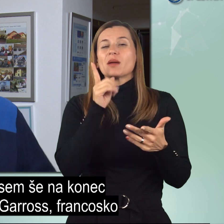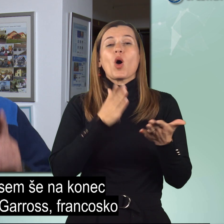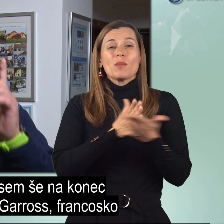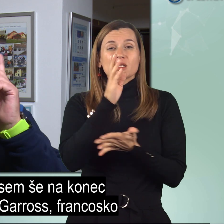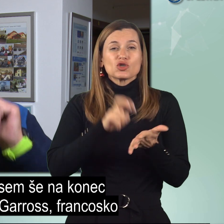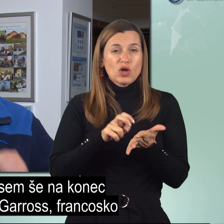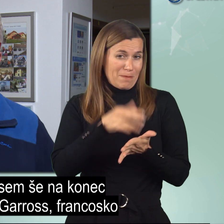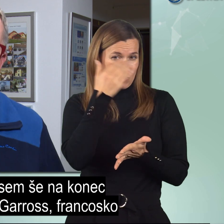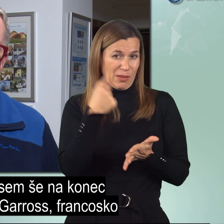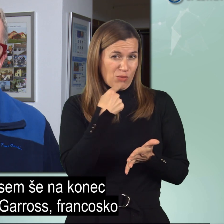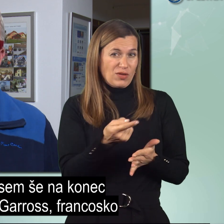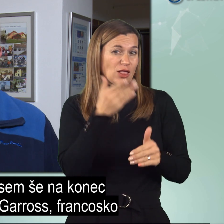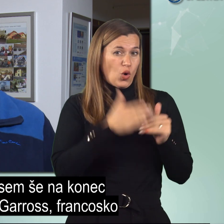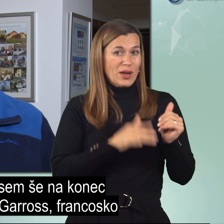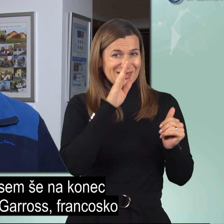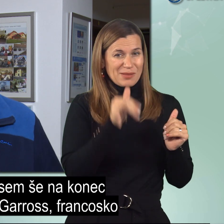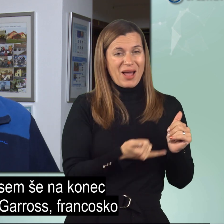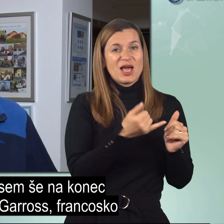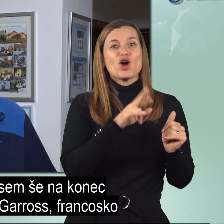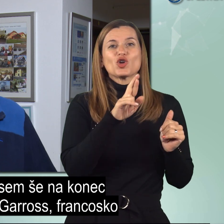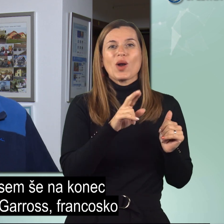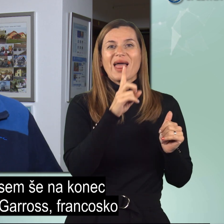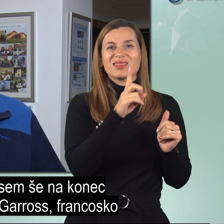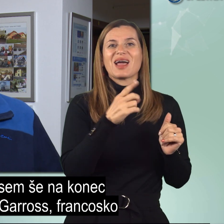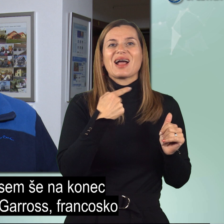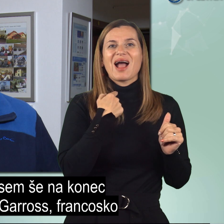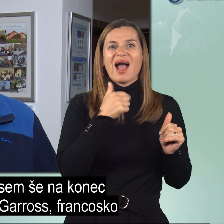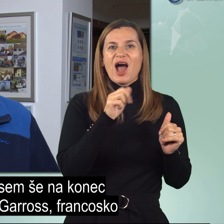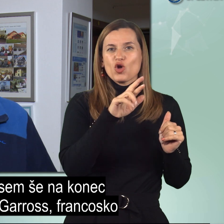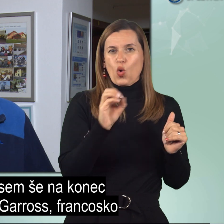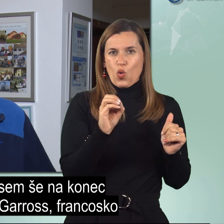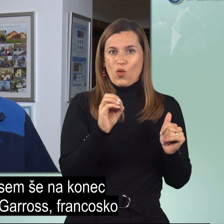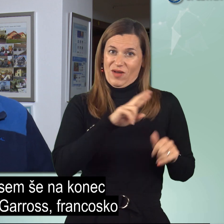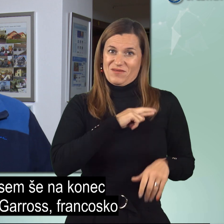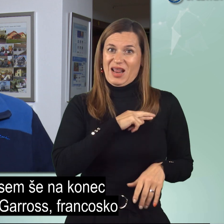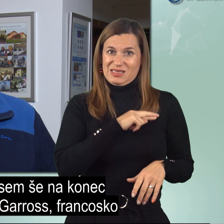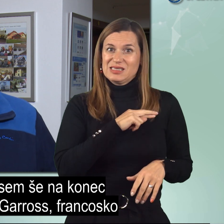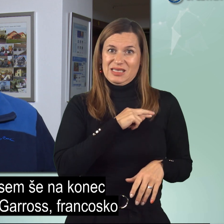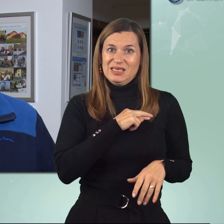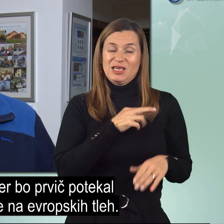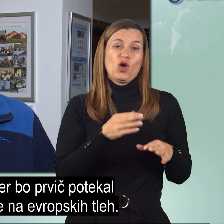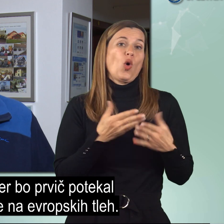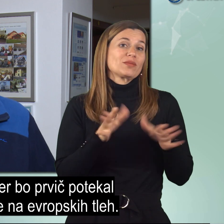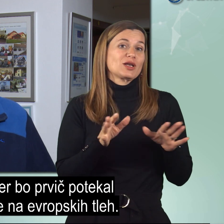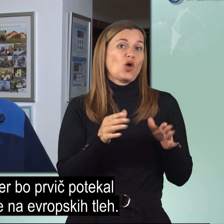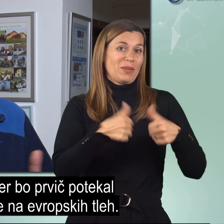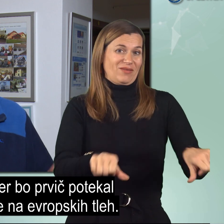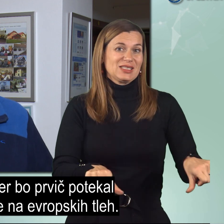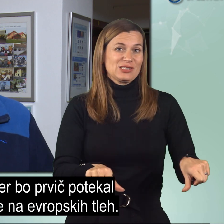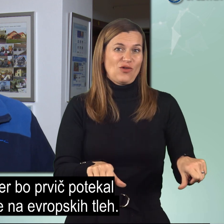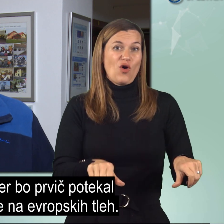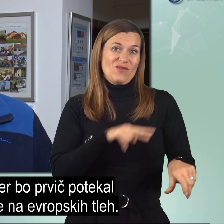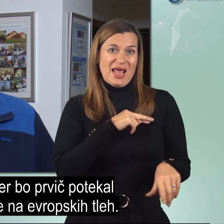tako da sem pozabil še povedati, konec maja Roland Garros v Franciji, na odprto